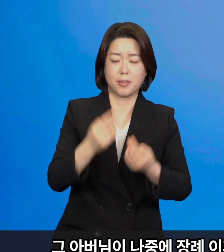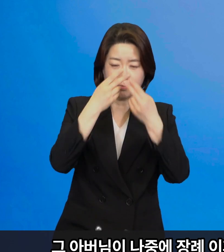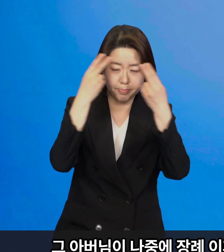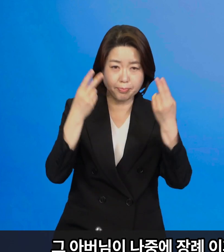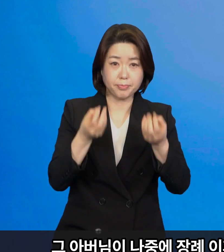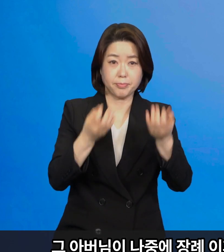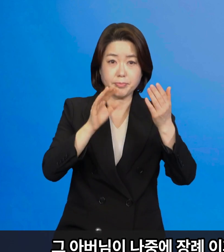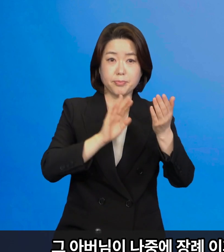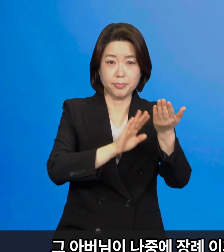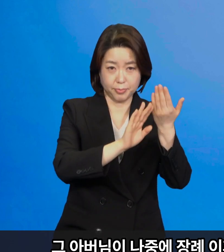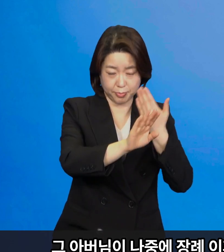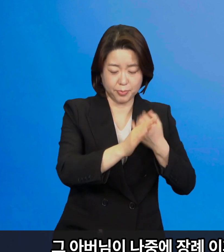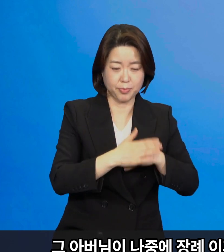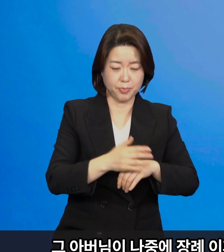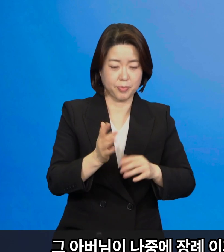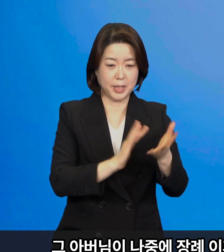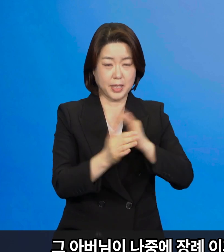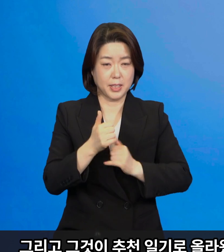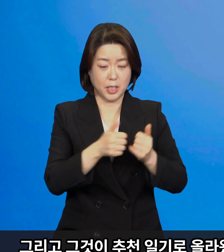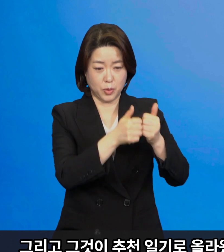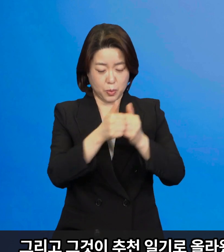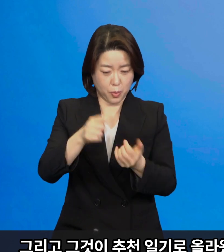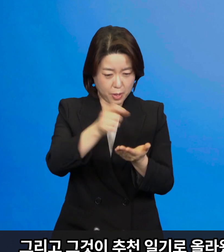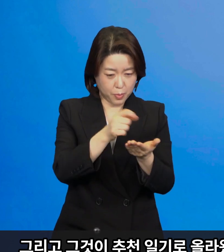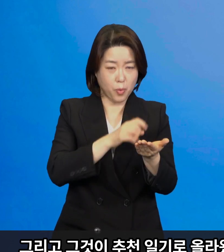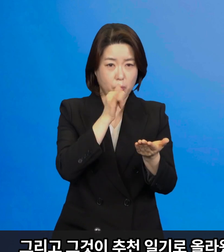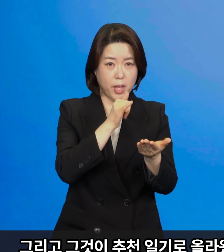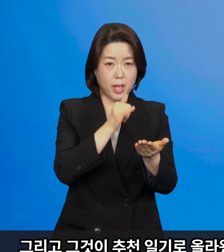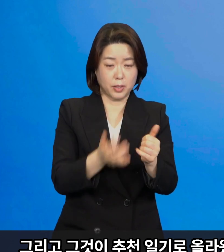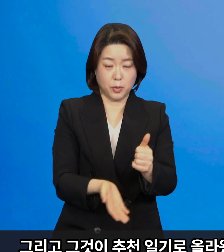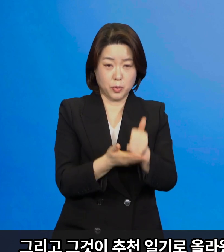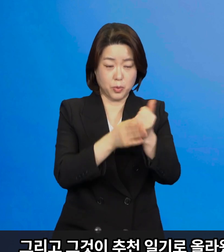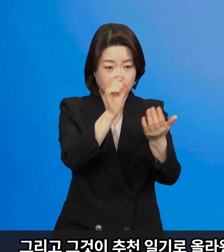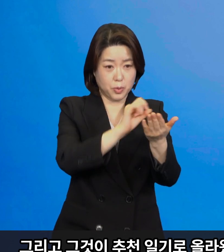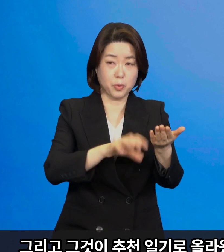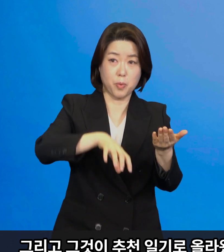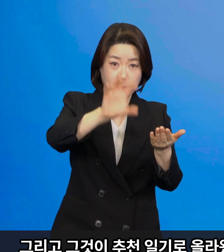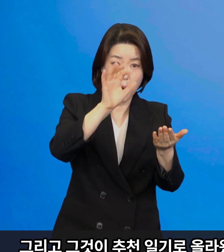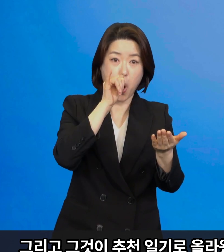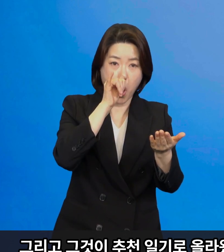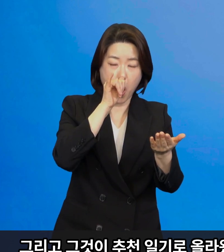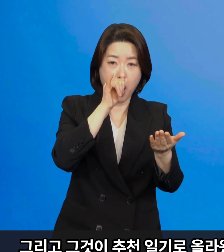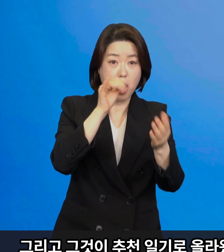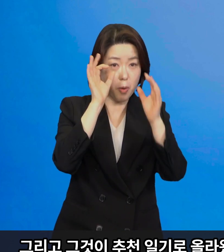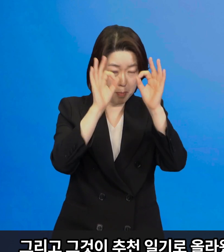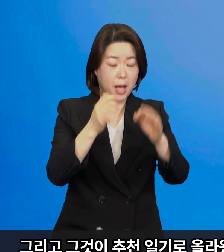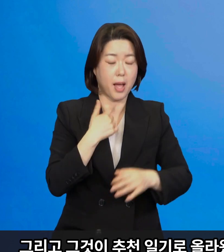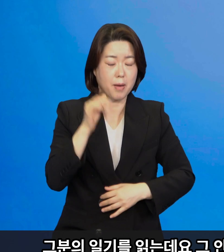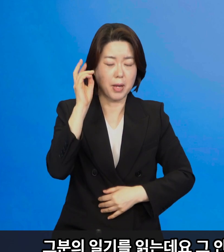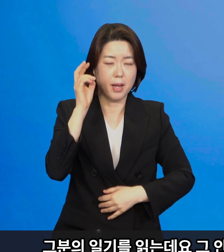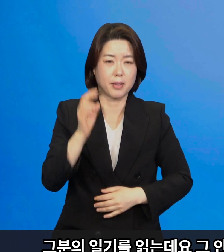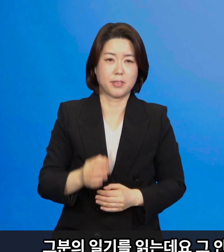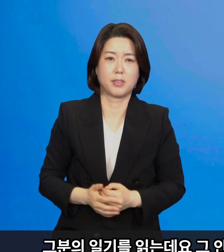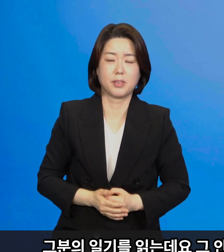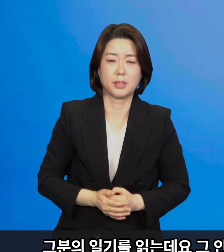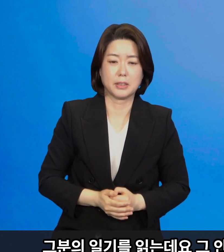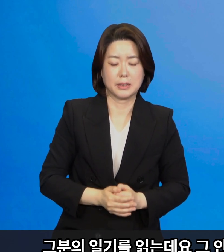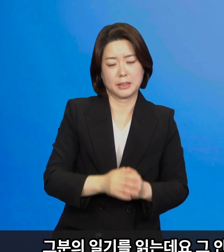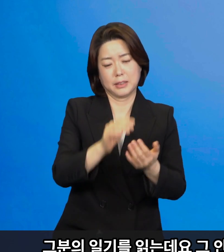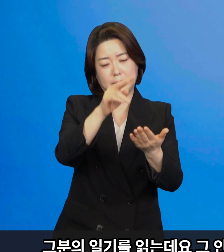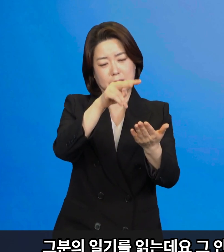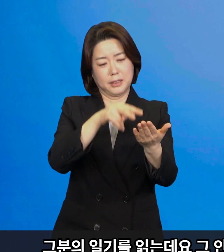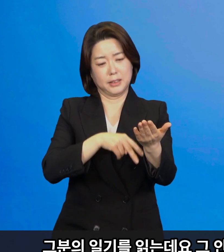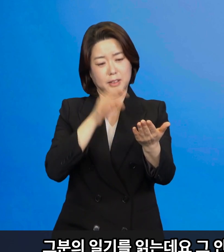이후에 예수동의 일기를 쓰셨어요. 그리고 그것이 추천 일기로 올라왔습니다. 아마 보신 분이 계실 거예요. 그분의 일기를